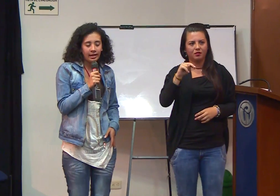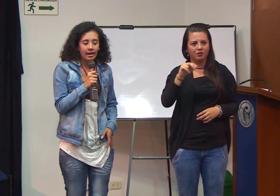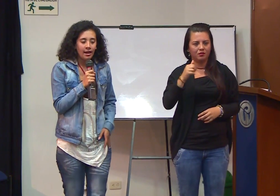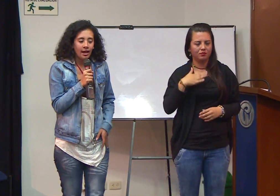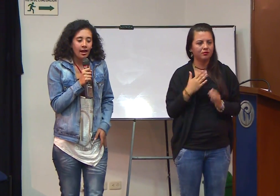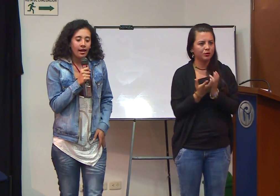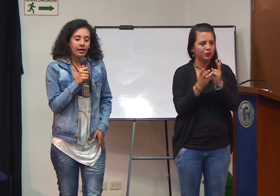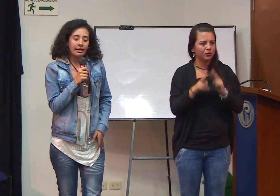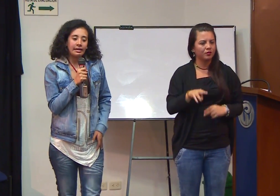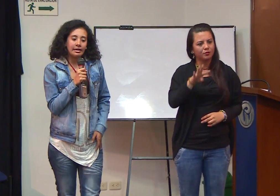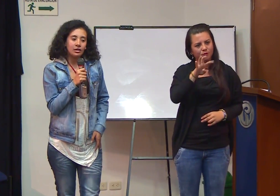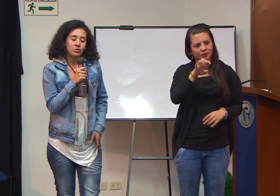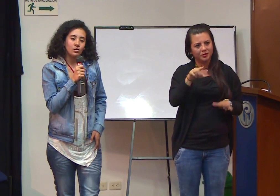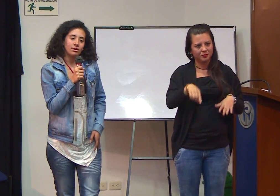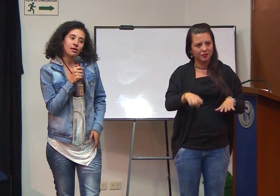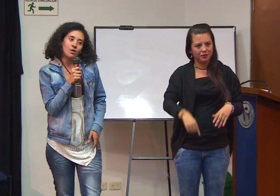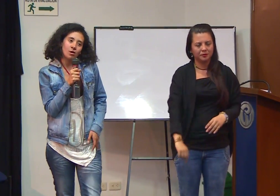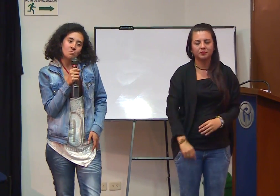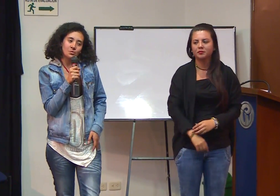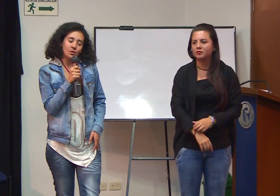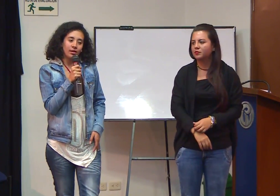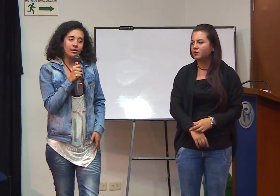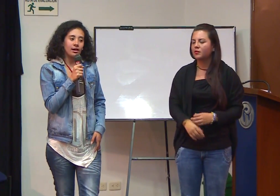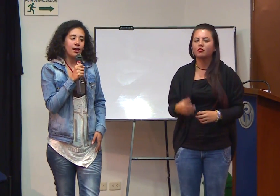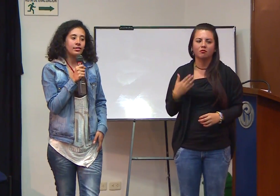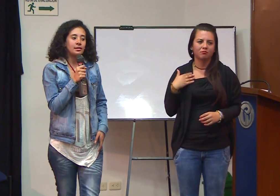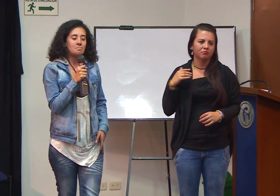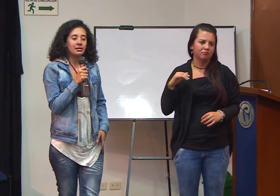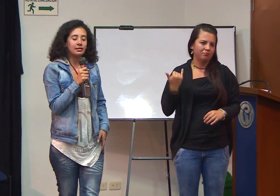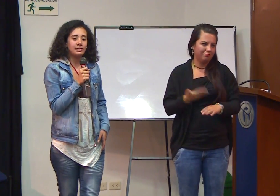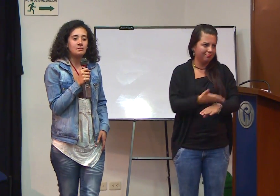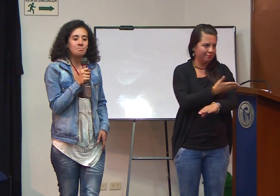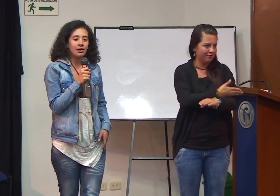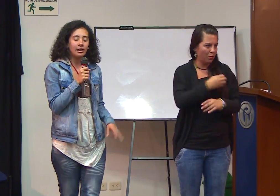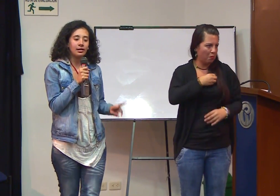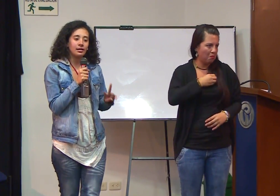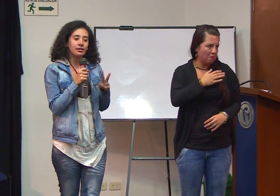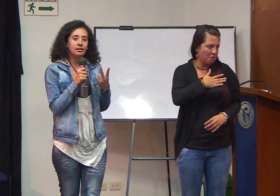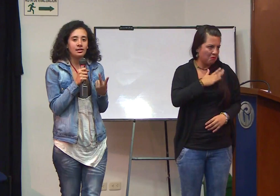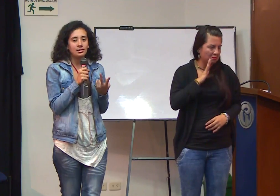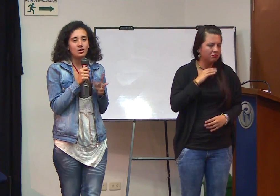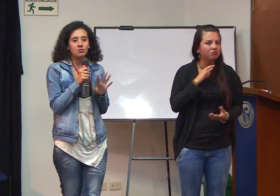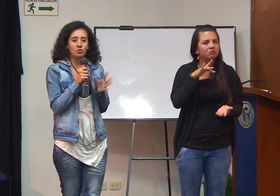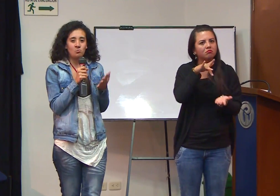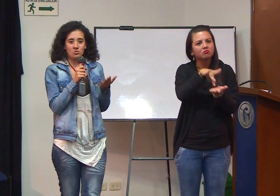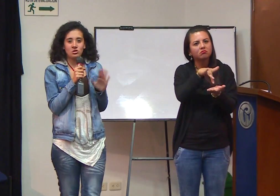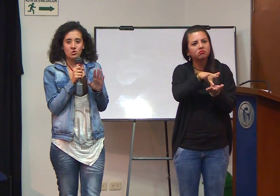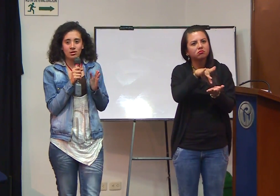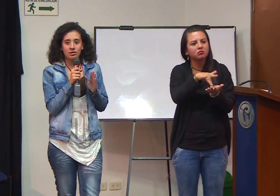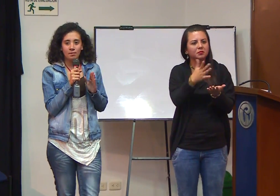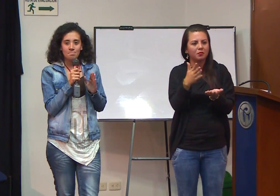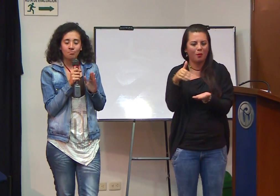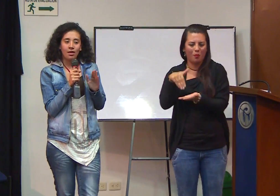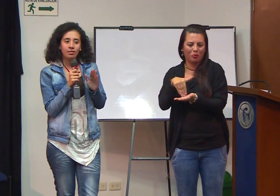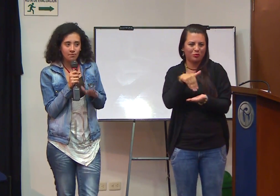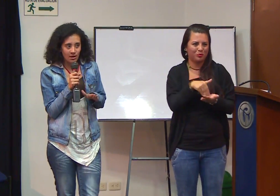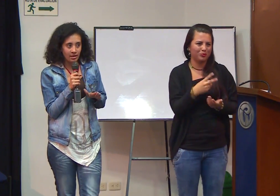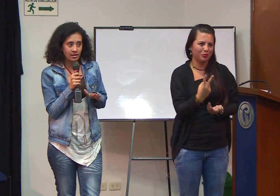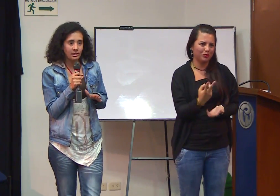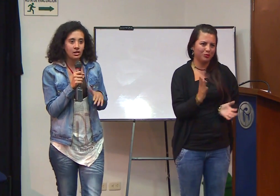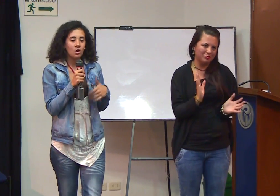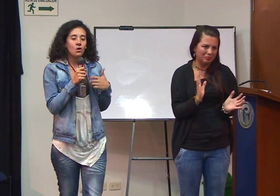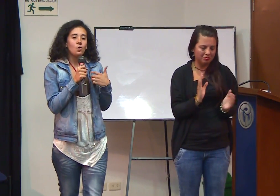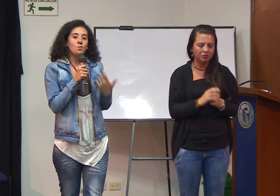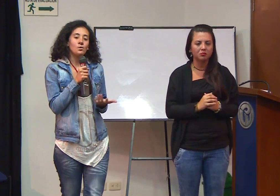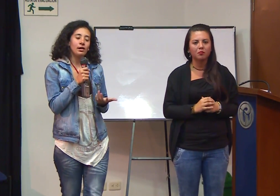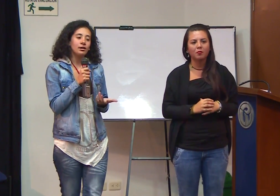semestre. Yo he tenido la oportunidad de participar desde dos posiciones